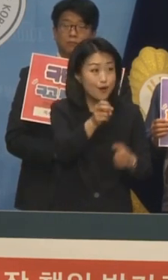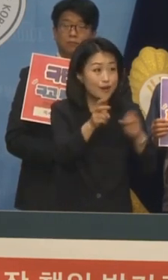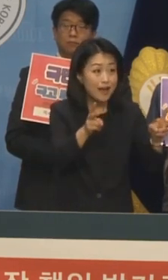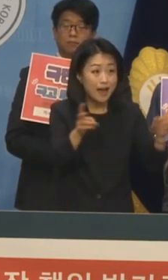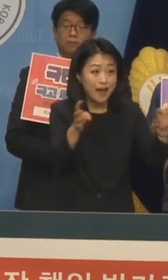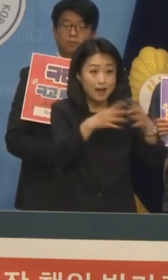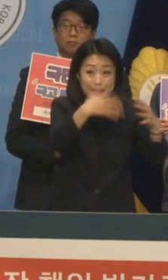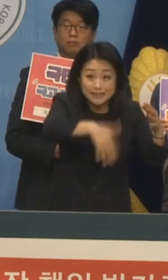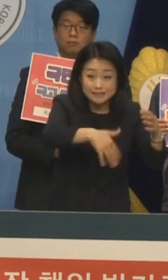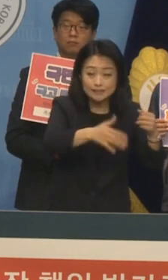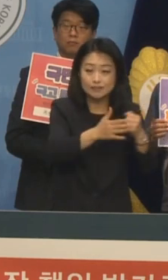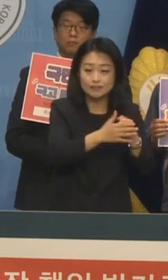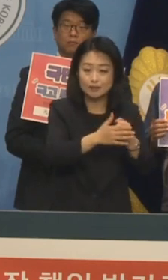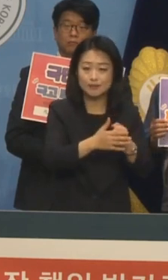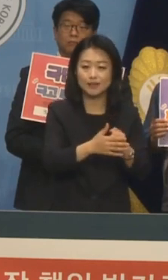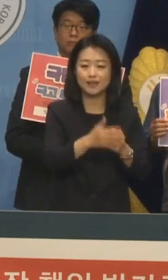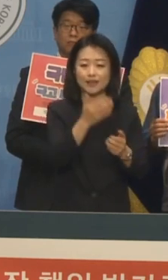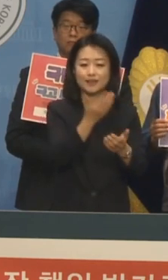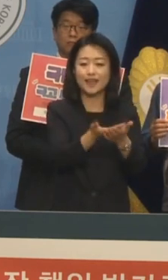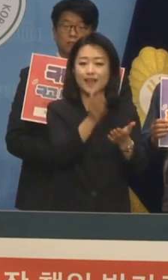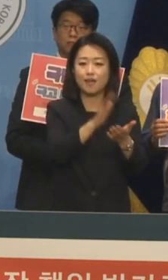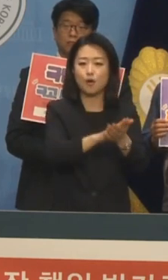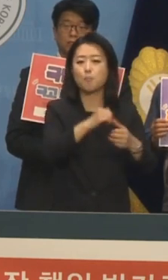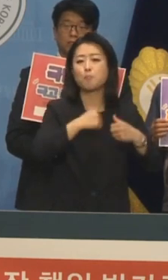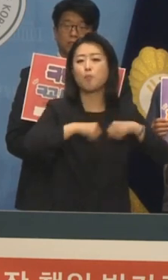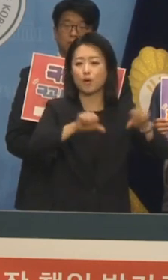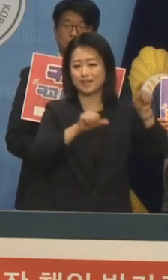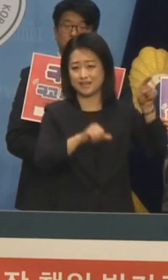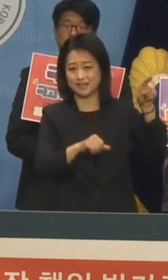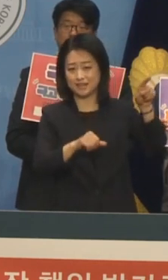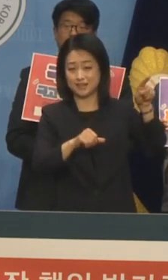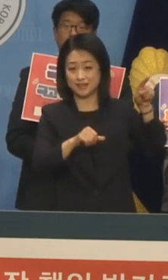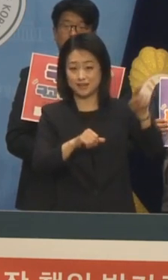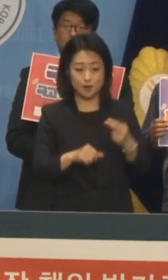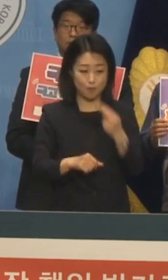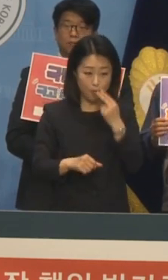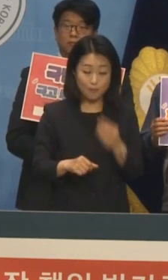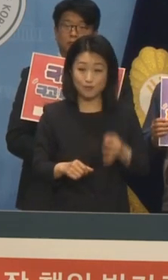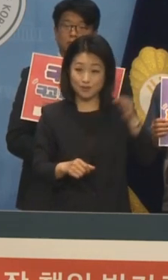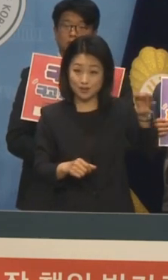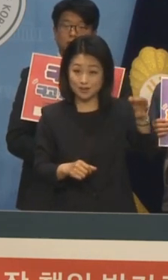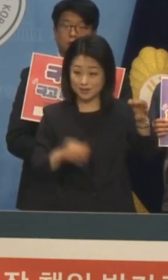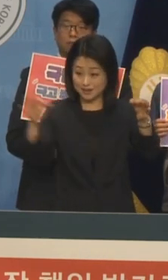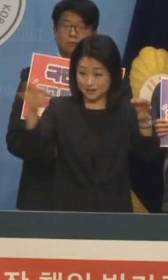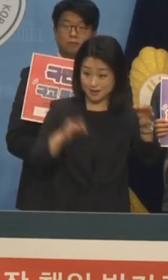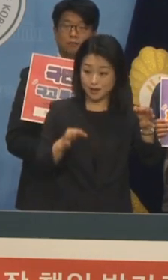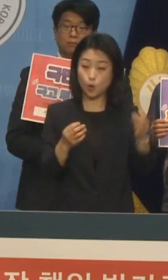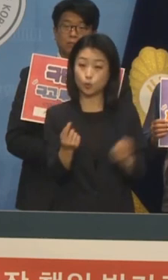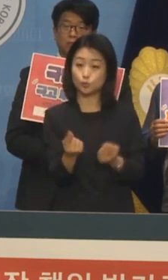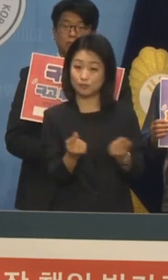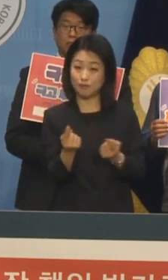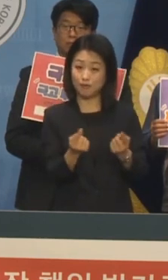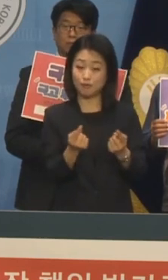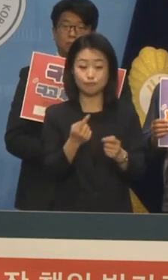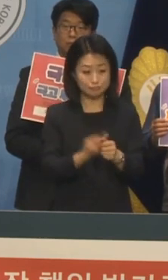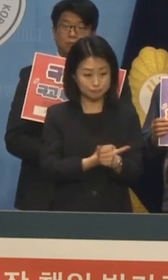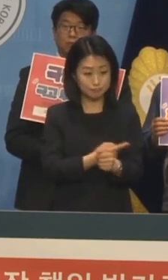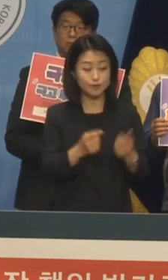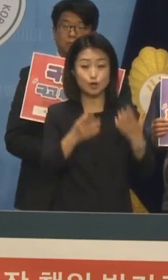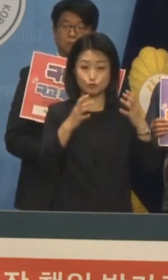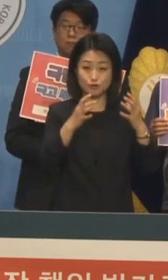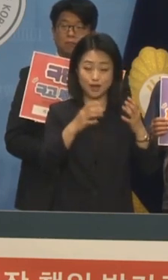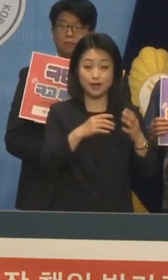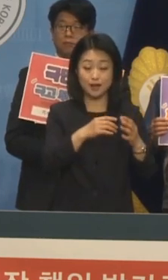이유로 국회는 연금개혁을 포기했습니다. 소득 대체율과 보험료율을 함께 조정하면서 또 국가가